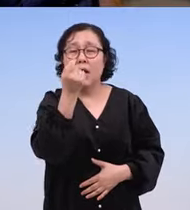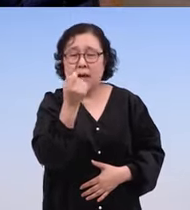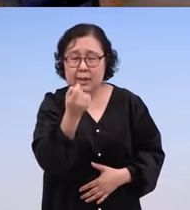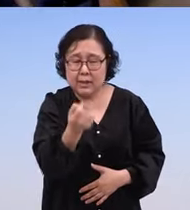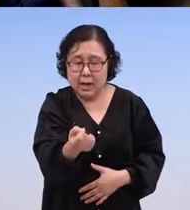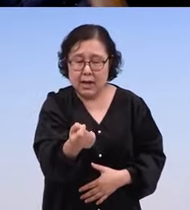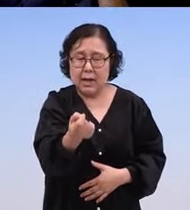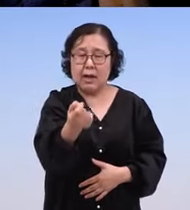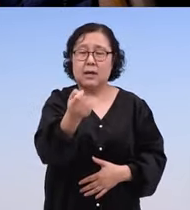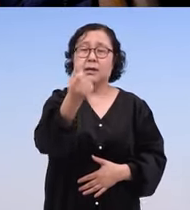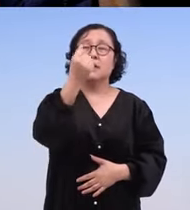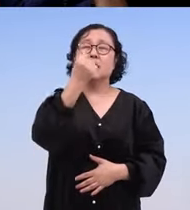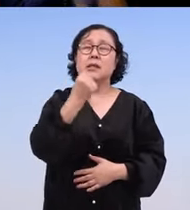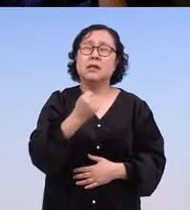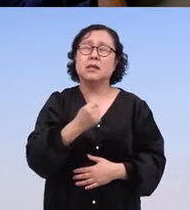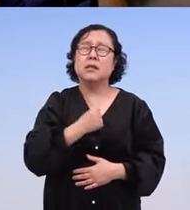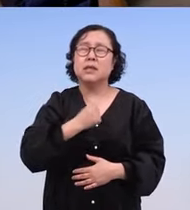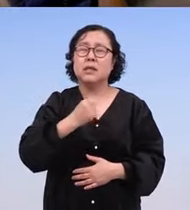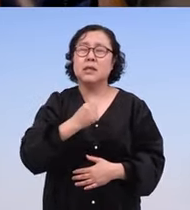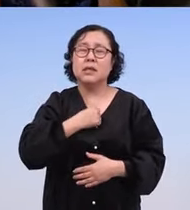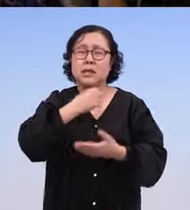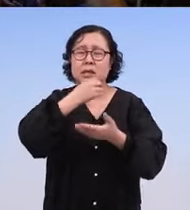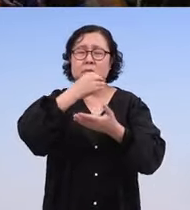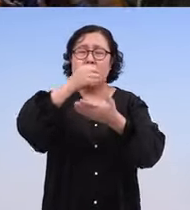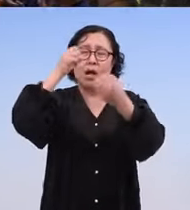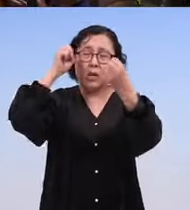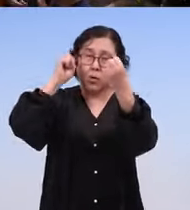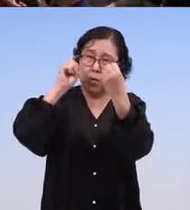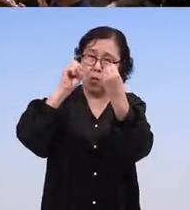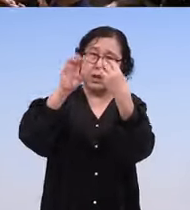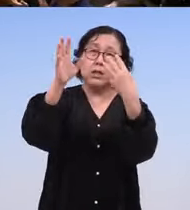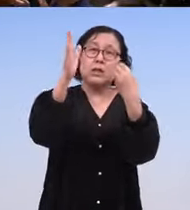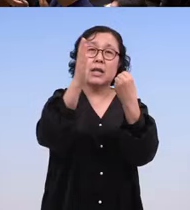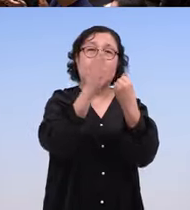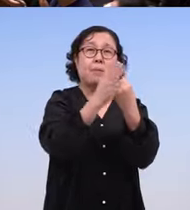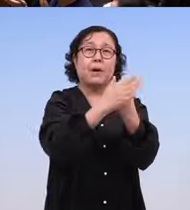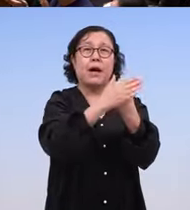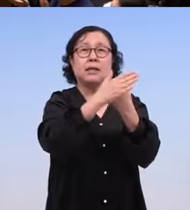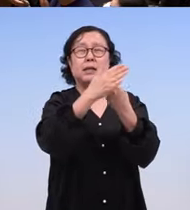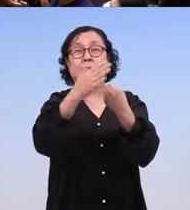너의 작은 신음에도 응답하시니